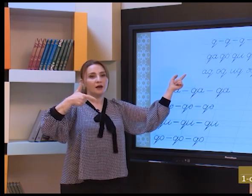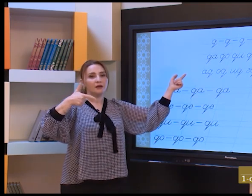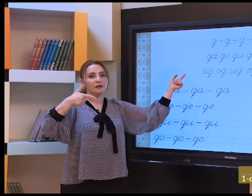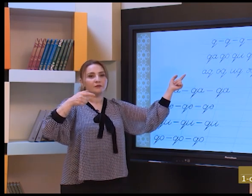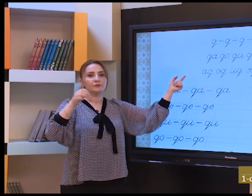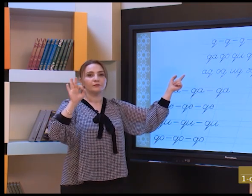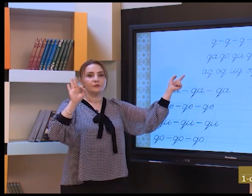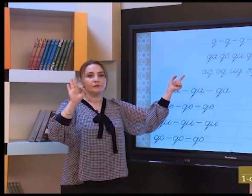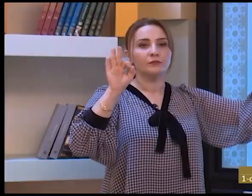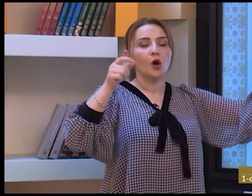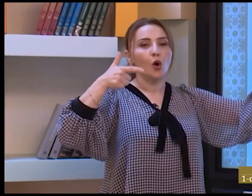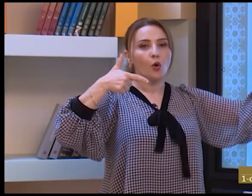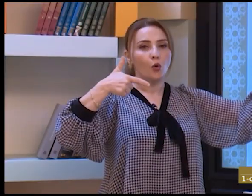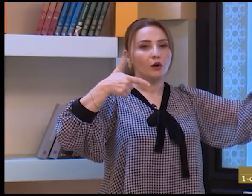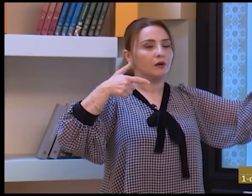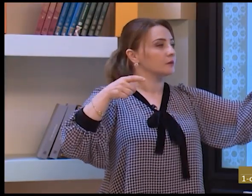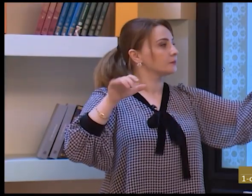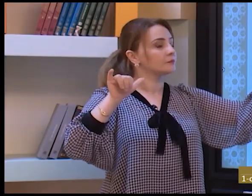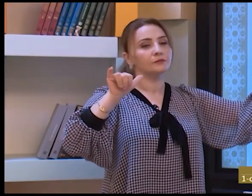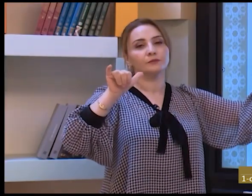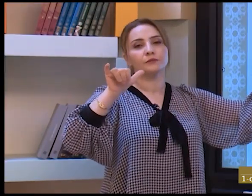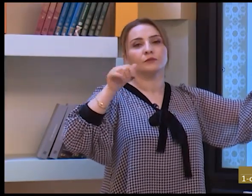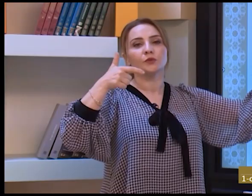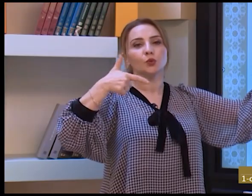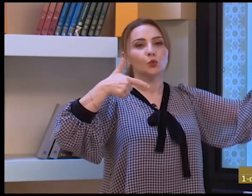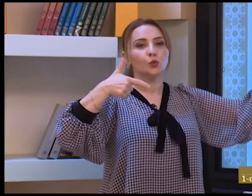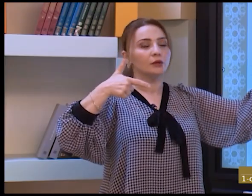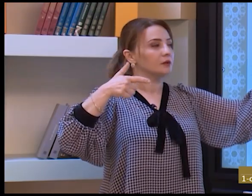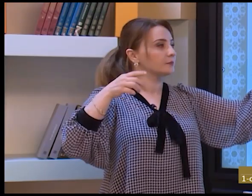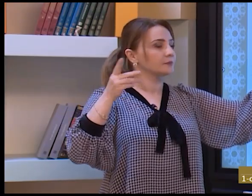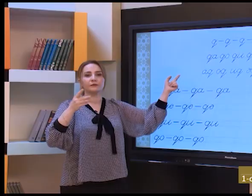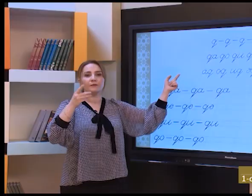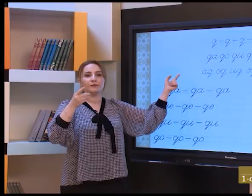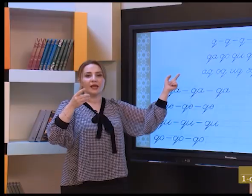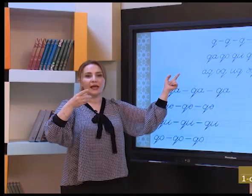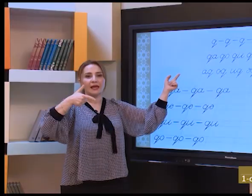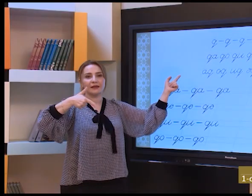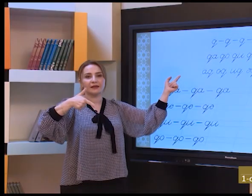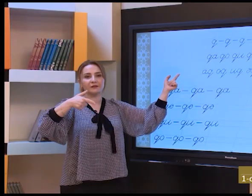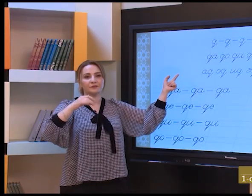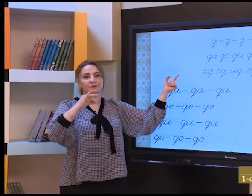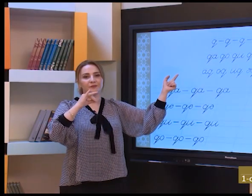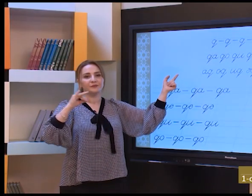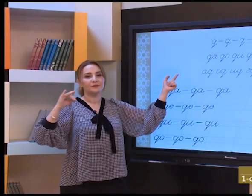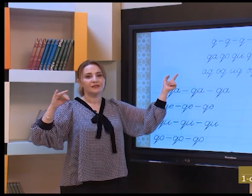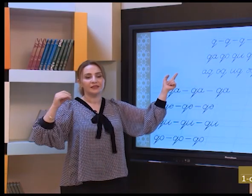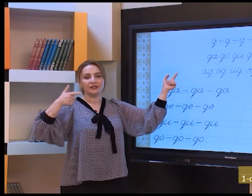aq, ok, uk, ək,